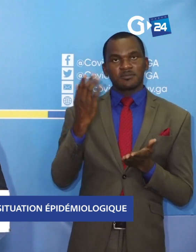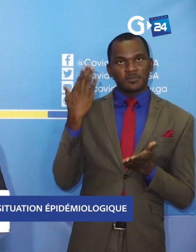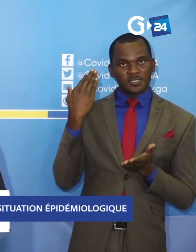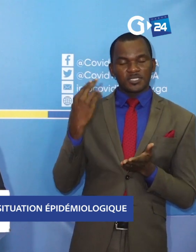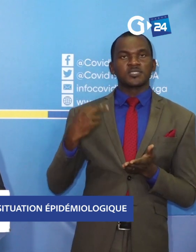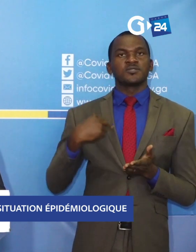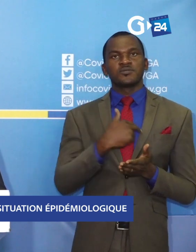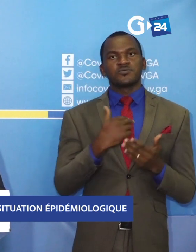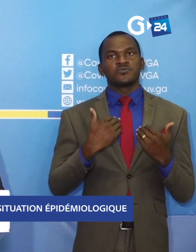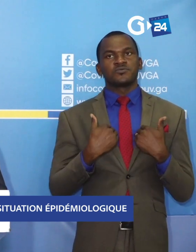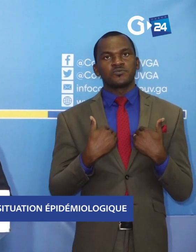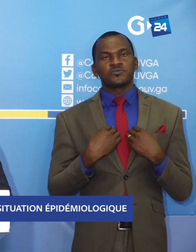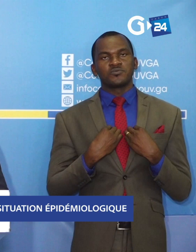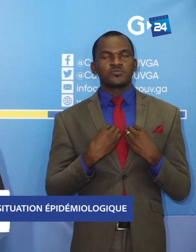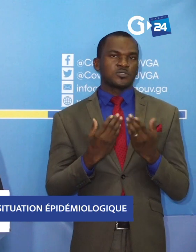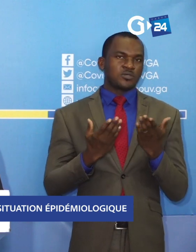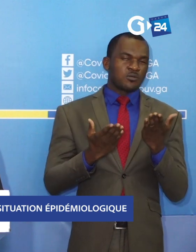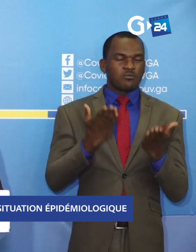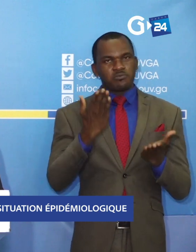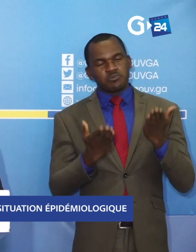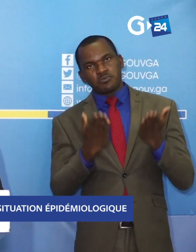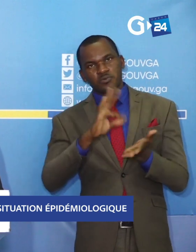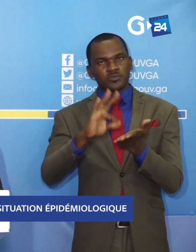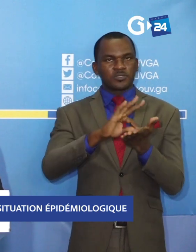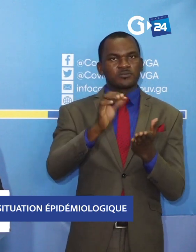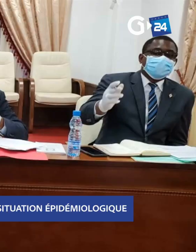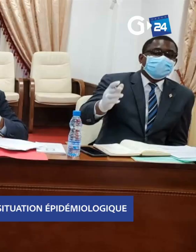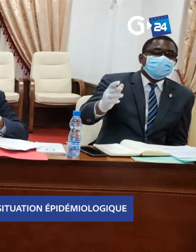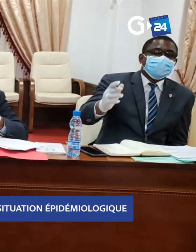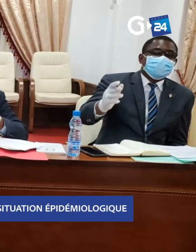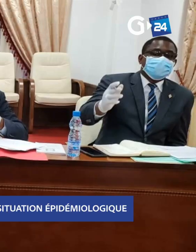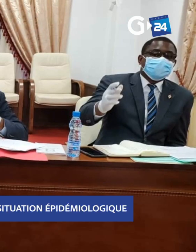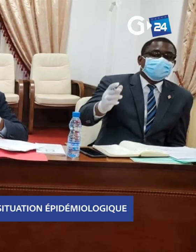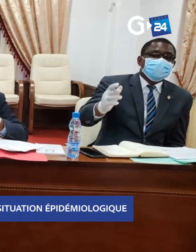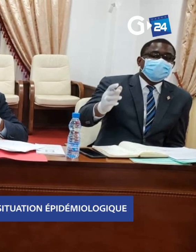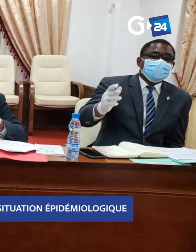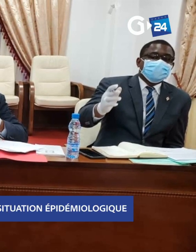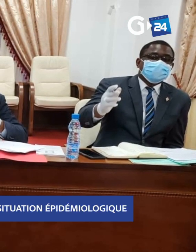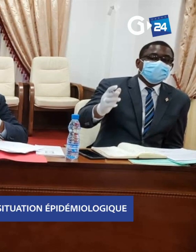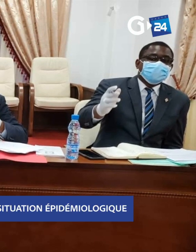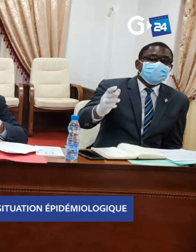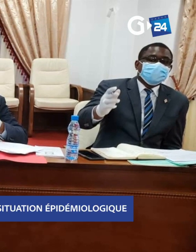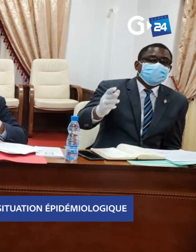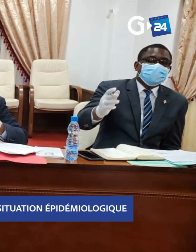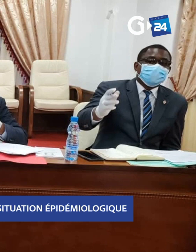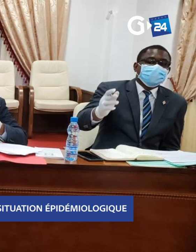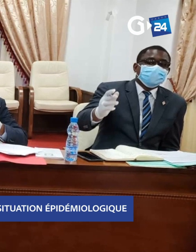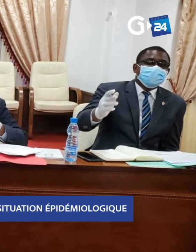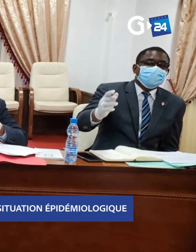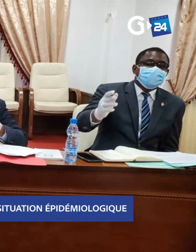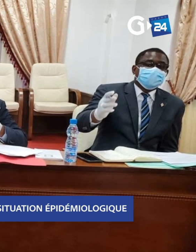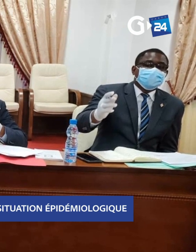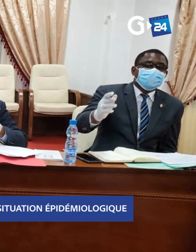étions encore à des pourcentages de 15%. Après le passage du chef du gouvernement Julien